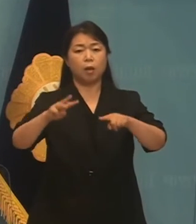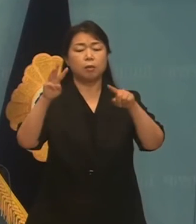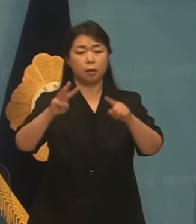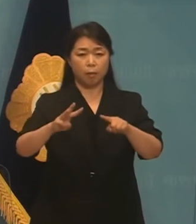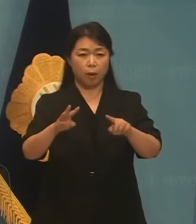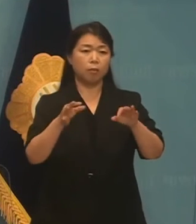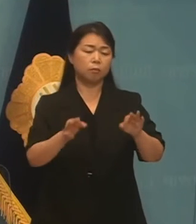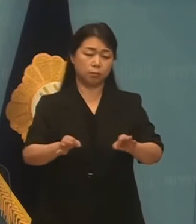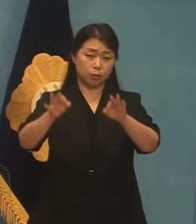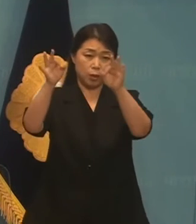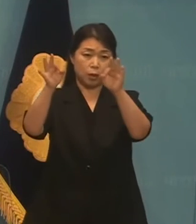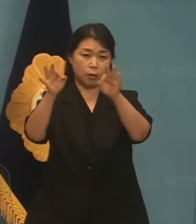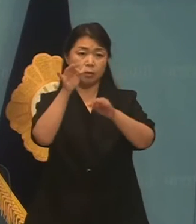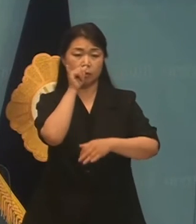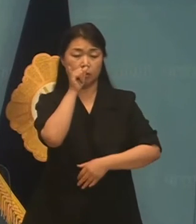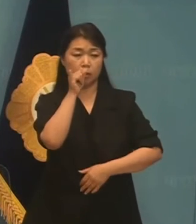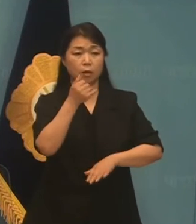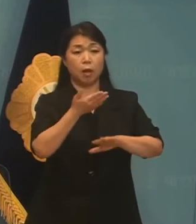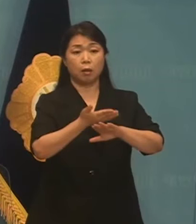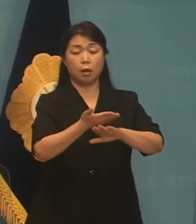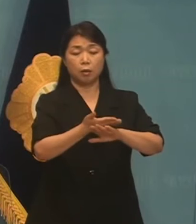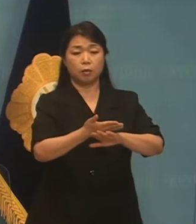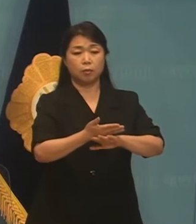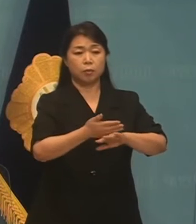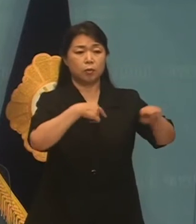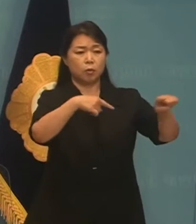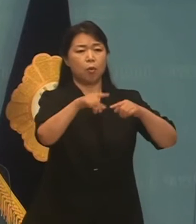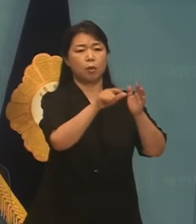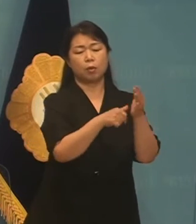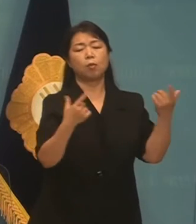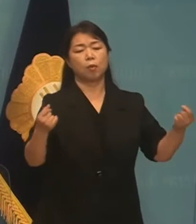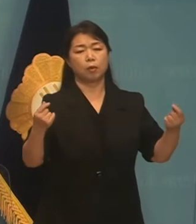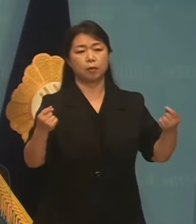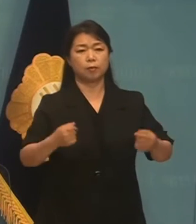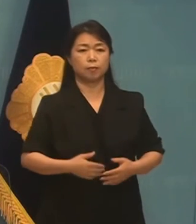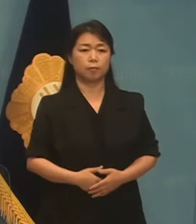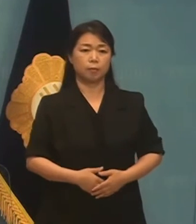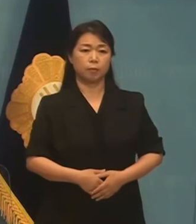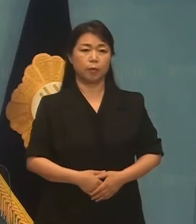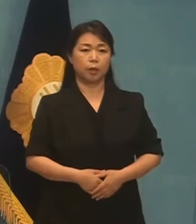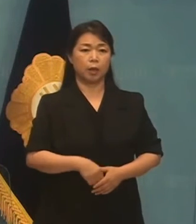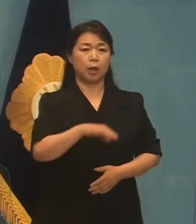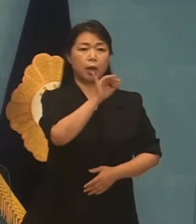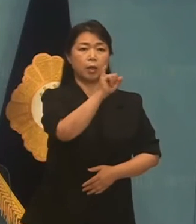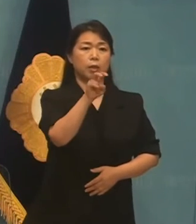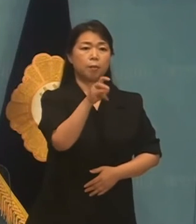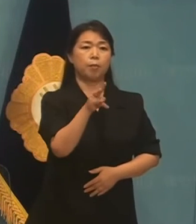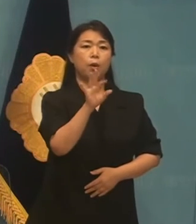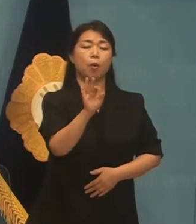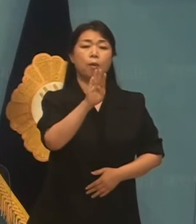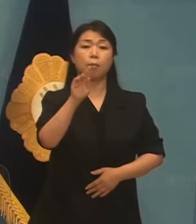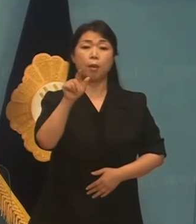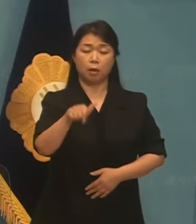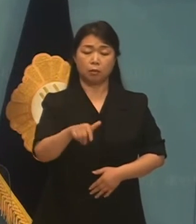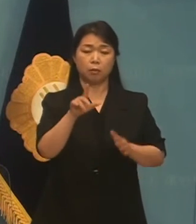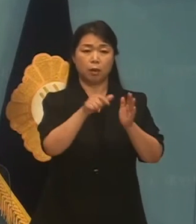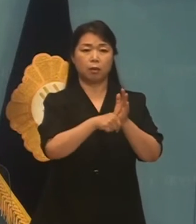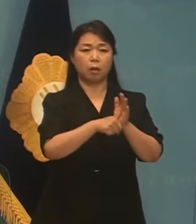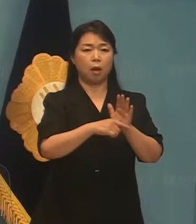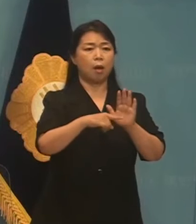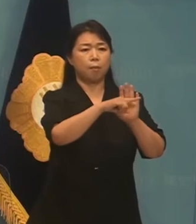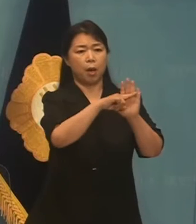배 올라간 것도 있습니다. 다른 정부 때도 마찬가지입니다. 이명박 정부 때는